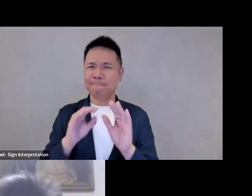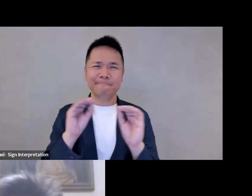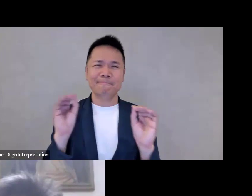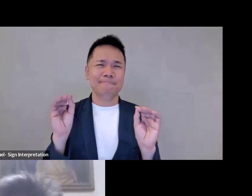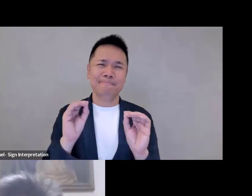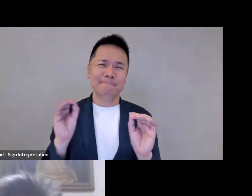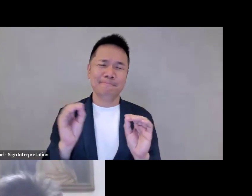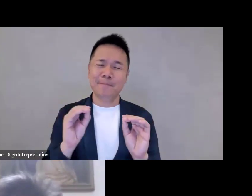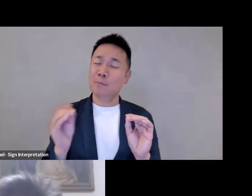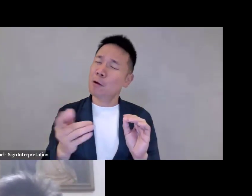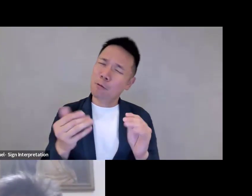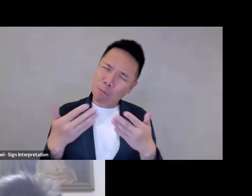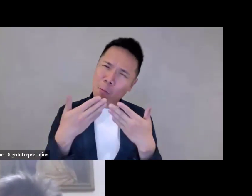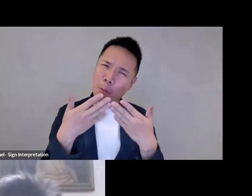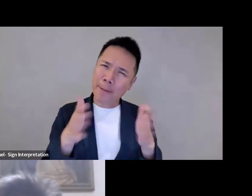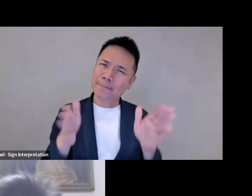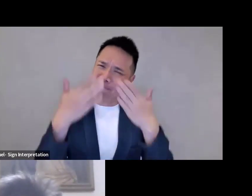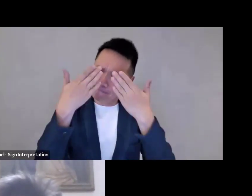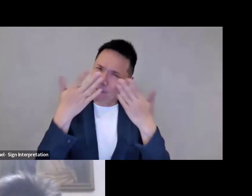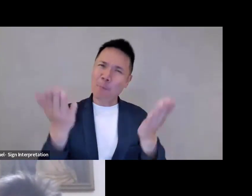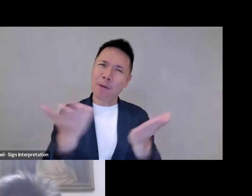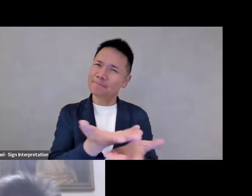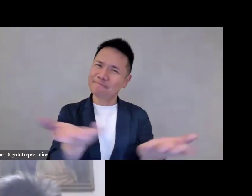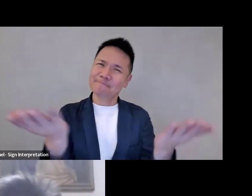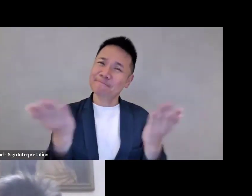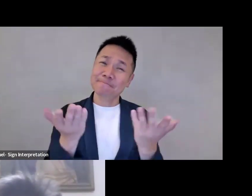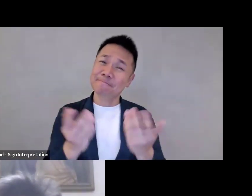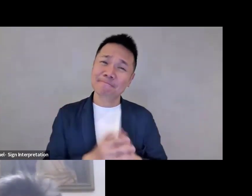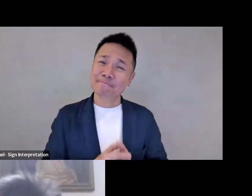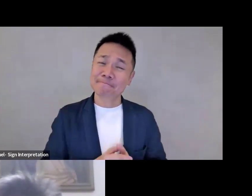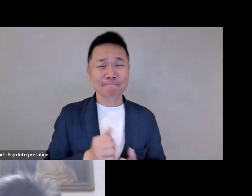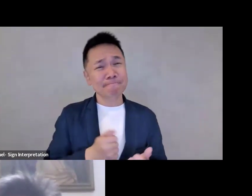的纪念会上面可以看到，字幕显示。